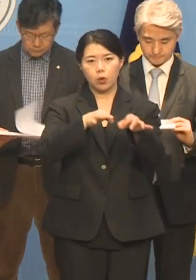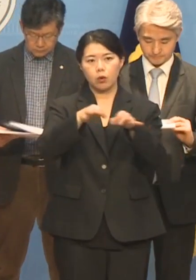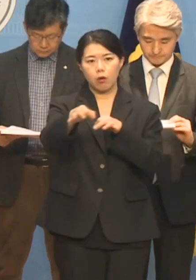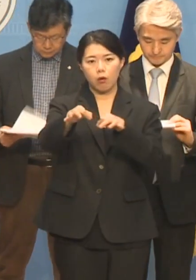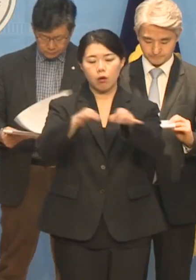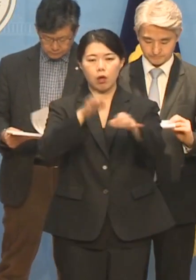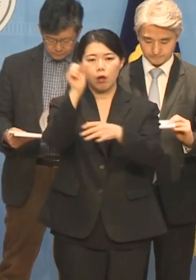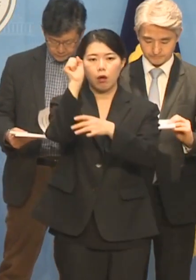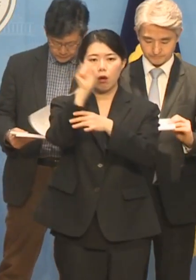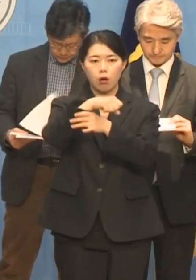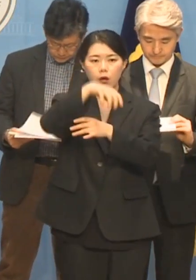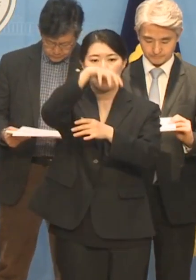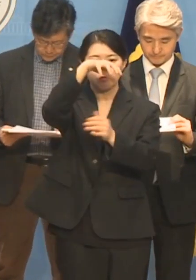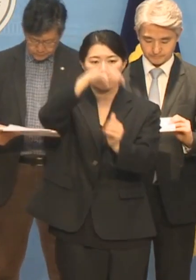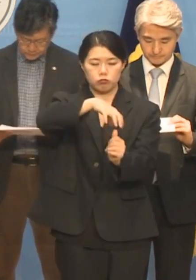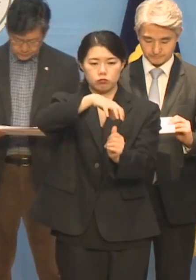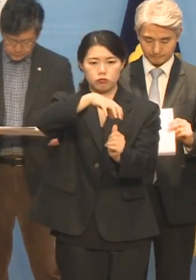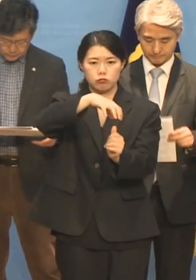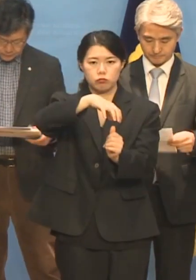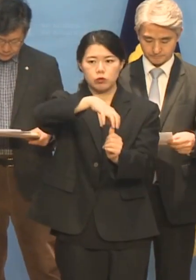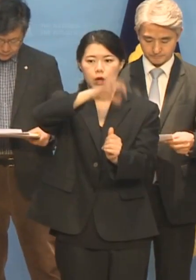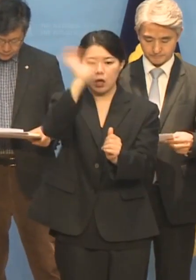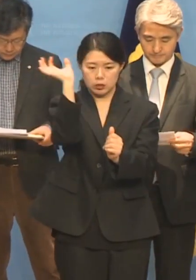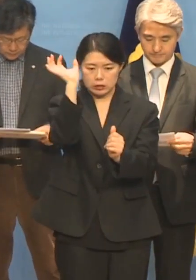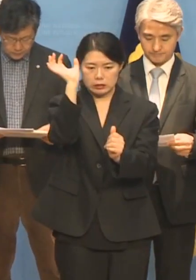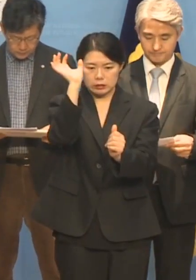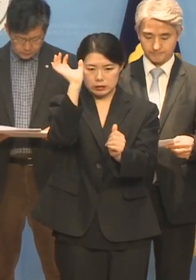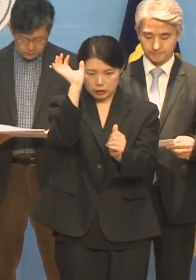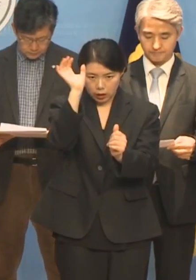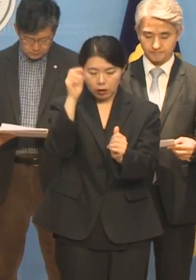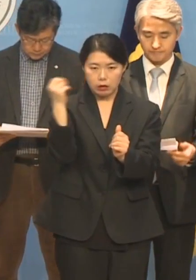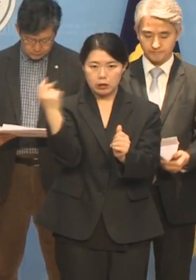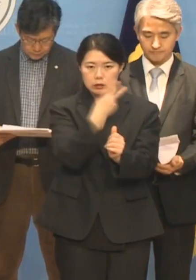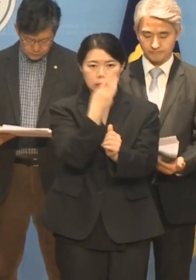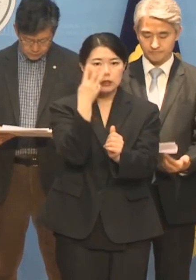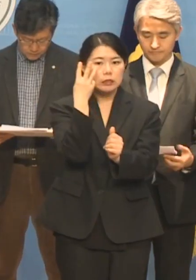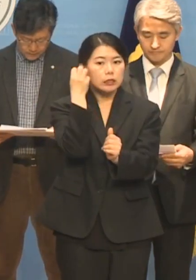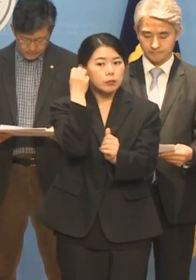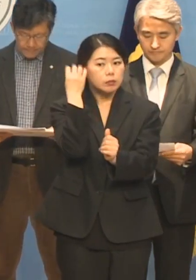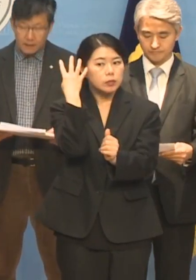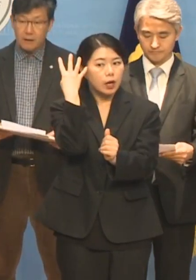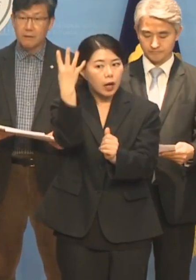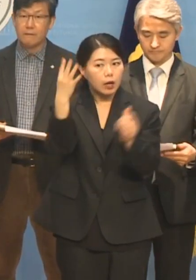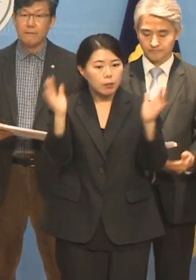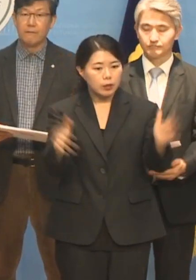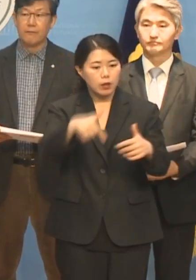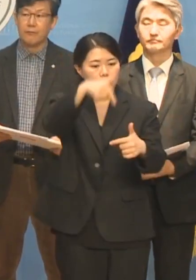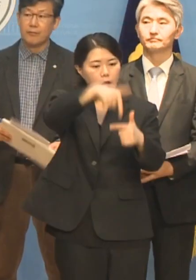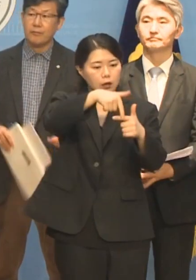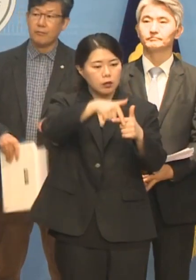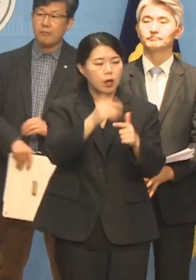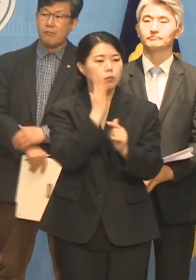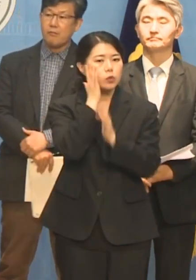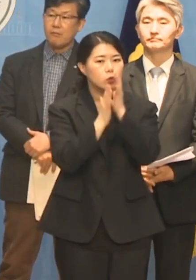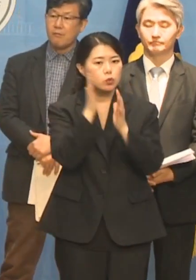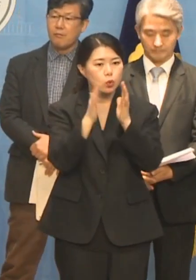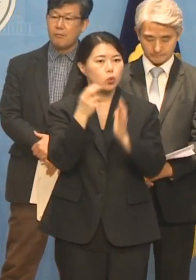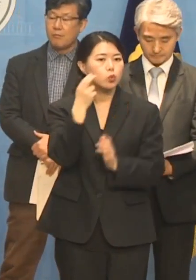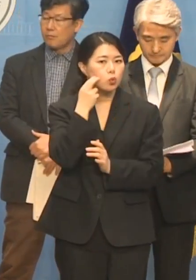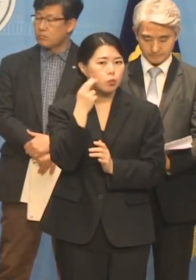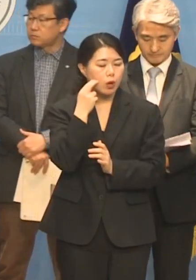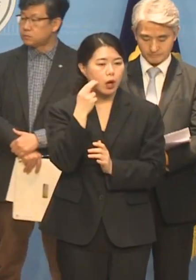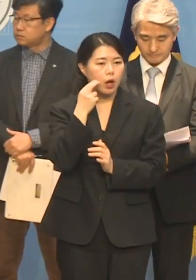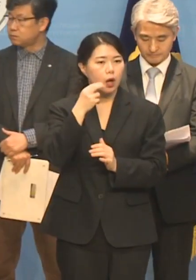허가구역 제한구역을 해제했다가 34일 만에 강남, 서초,